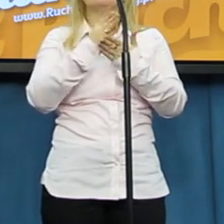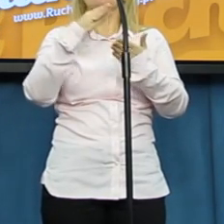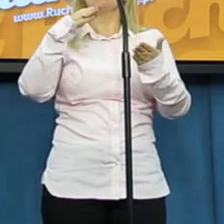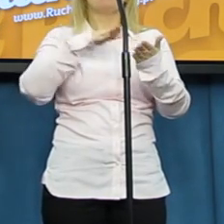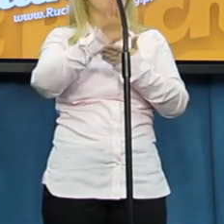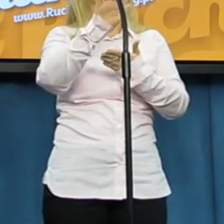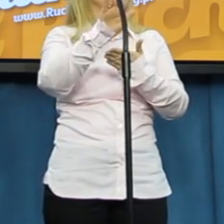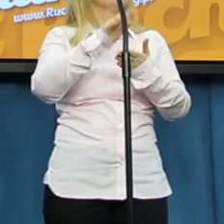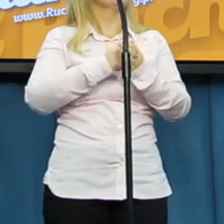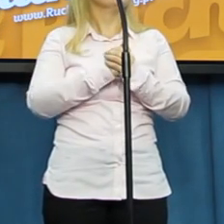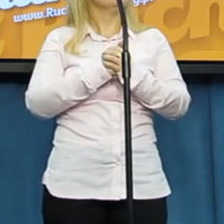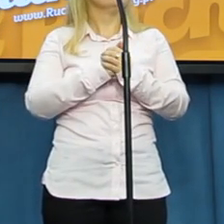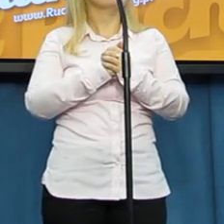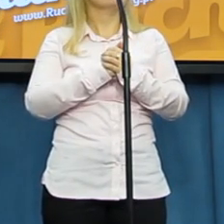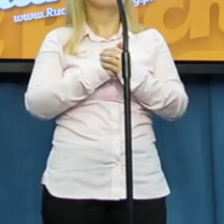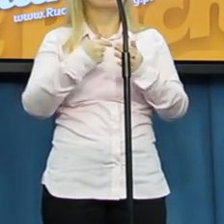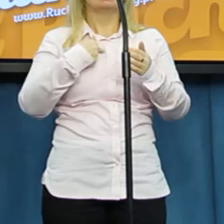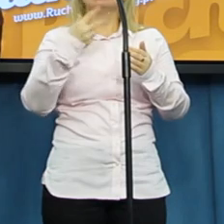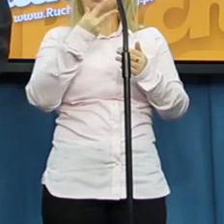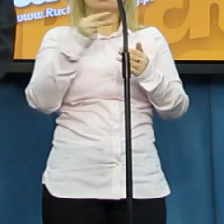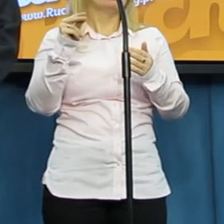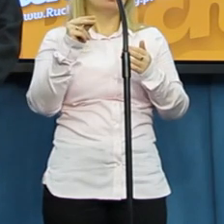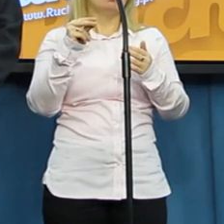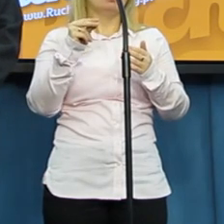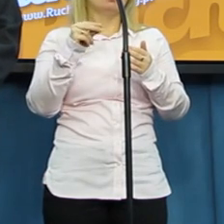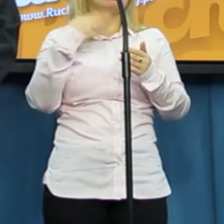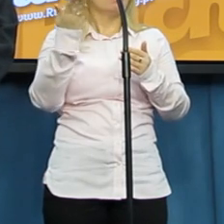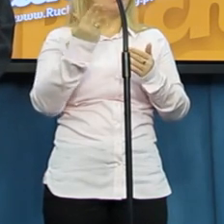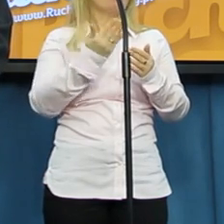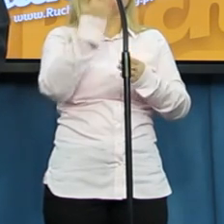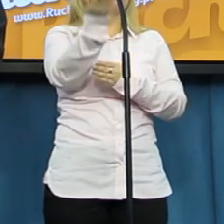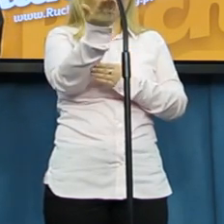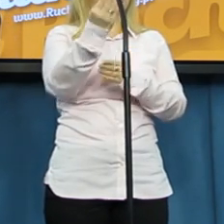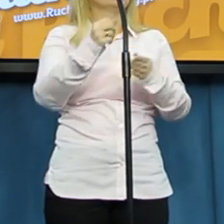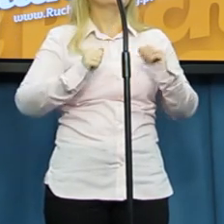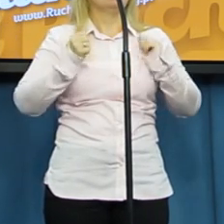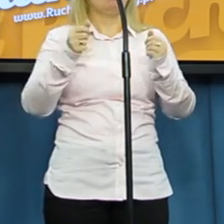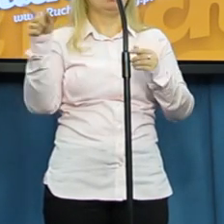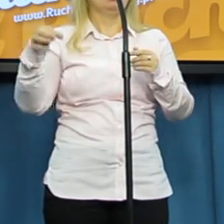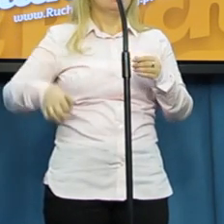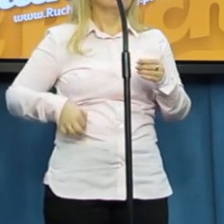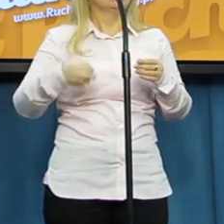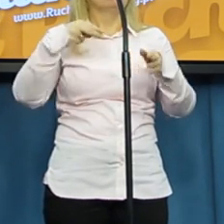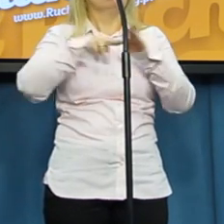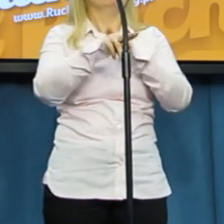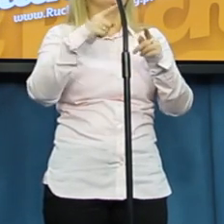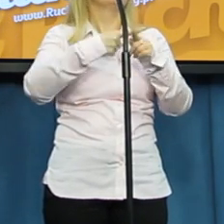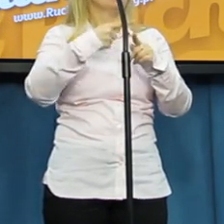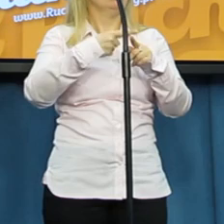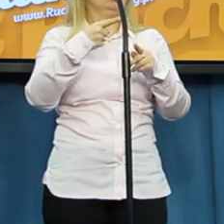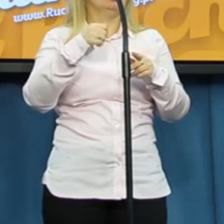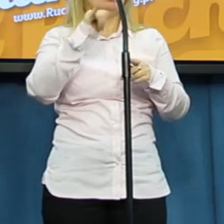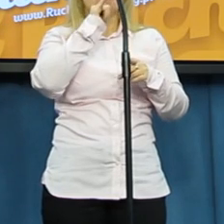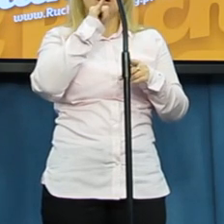wstępuję. Ja muszę powiedzieć, ja nigdy nie proponowałem, to mówimy za dwa razy publicznie, nie proponowałem Markowi Siwcowi wstępowania do ruchu Palikota.